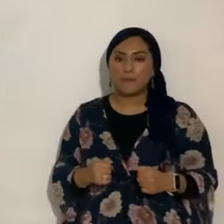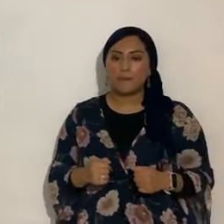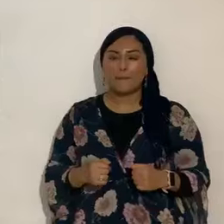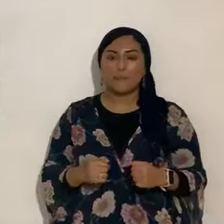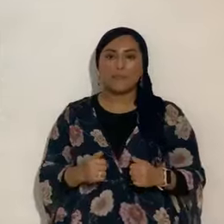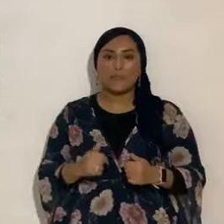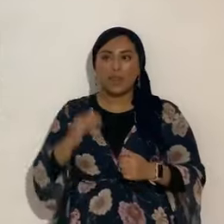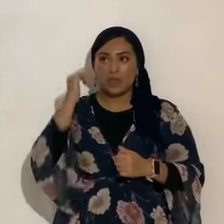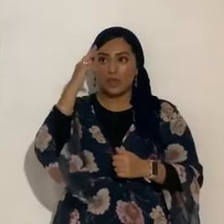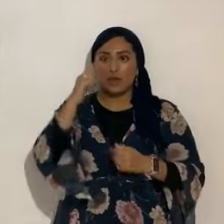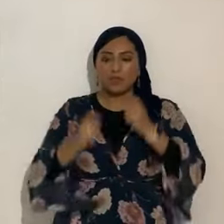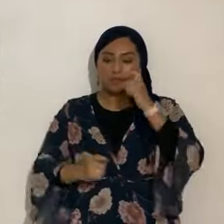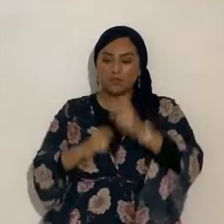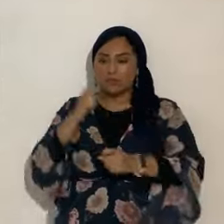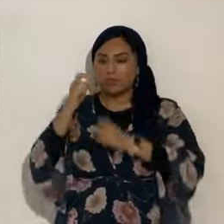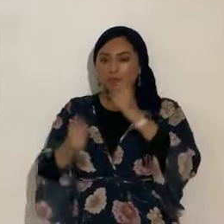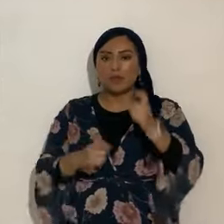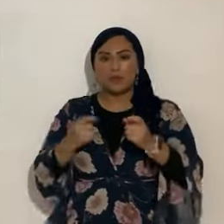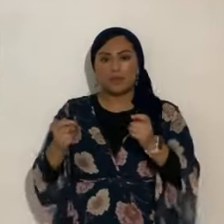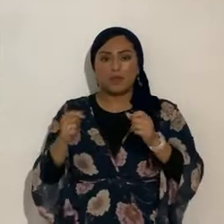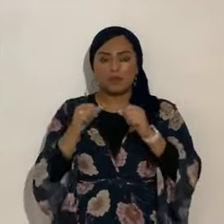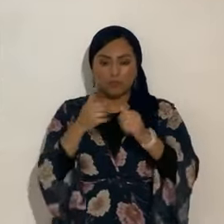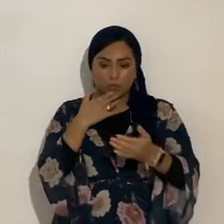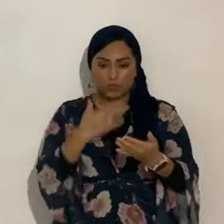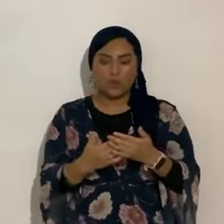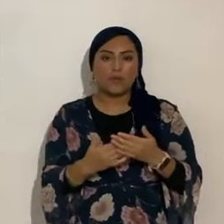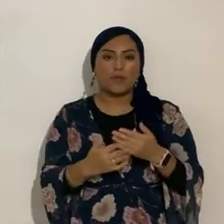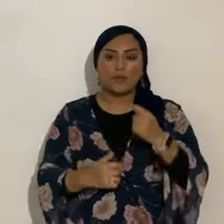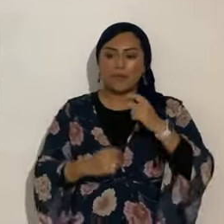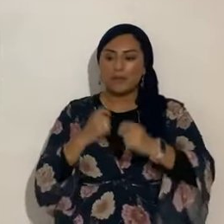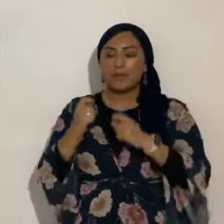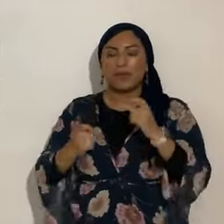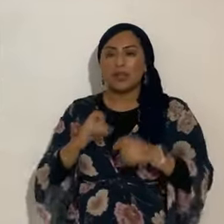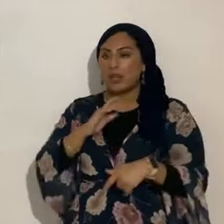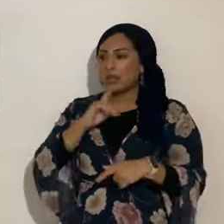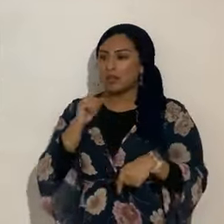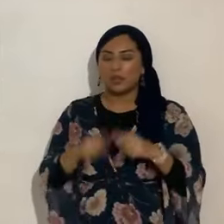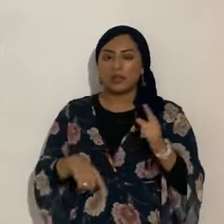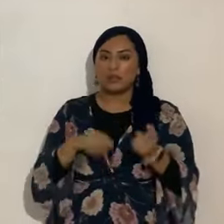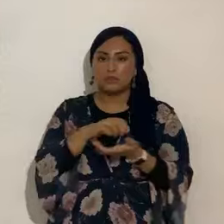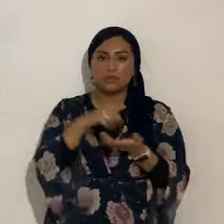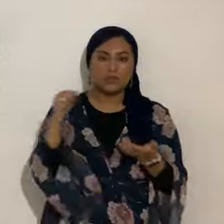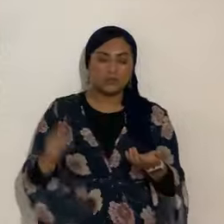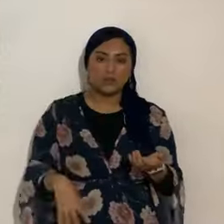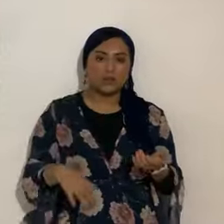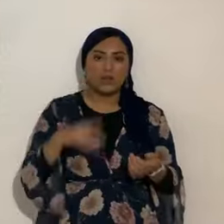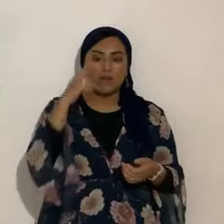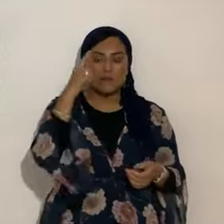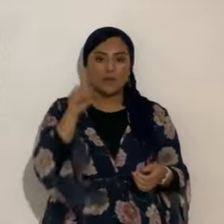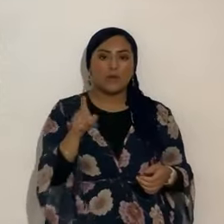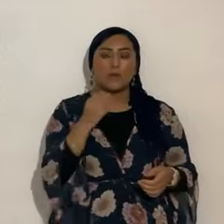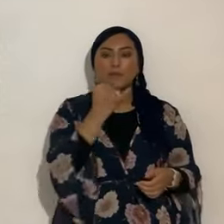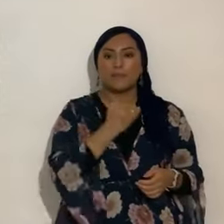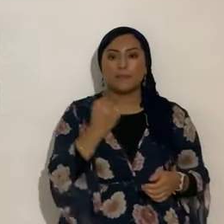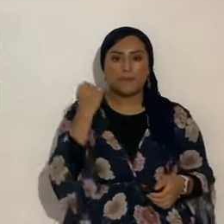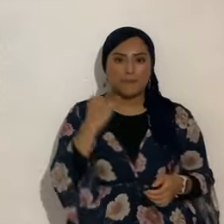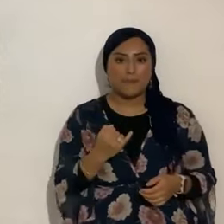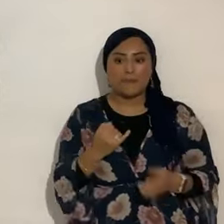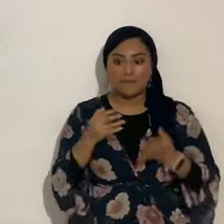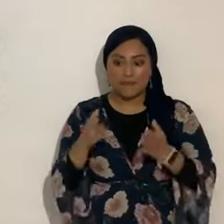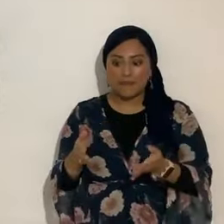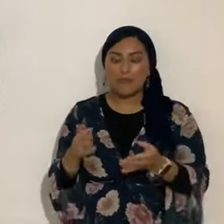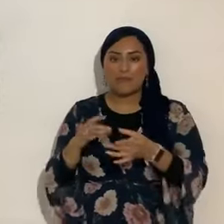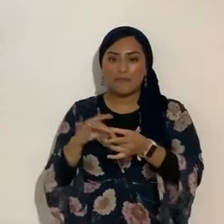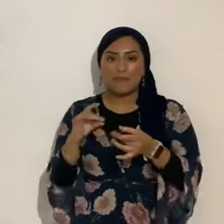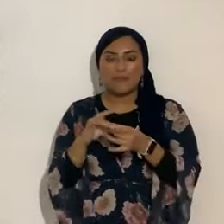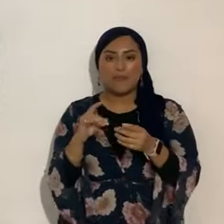Los dones que da el Eterno son constantes. Los dones son irrevocables para Israel. Ahí está hablando